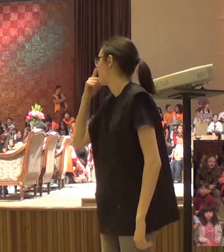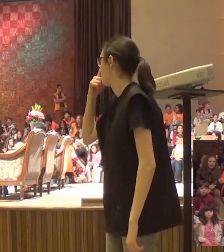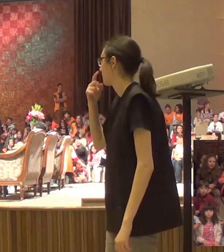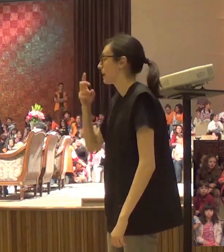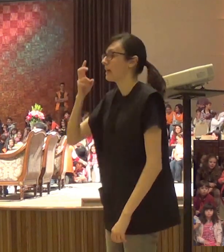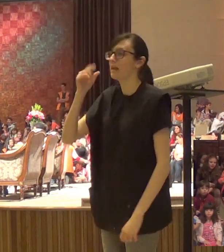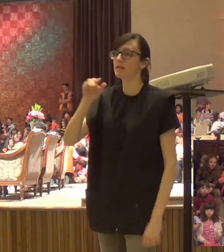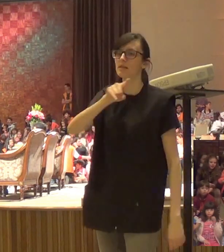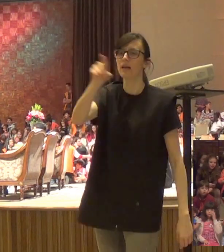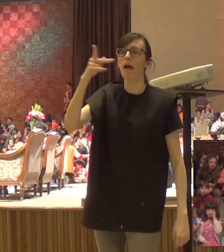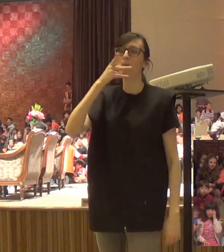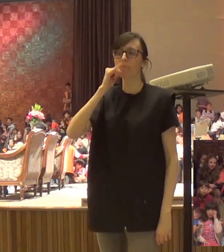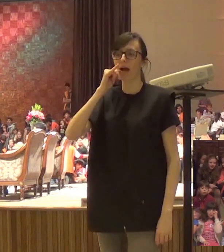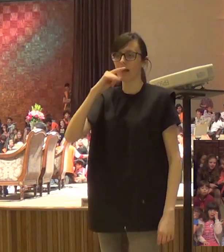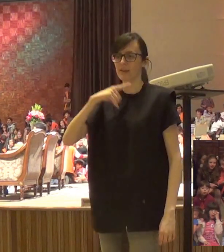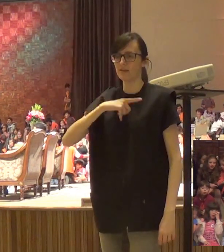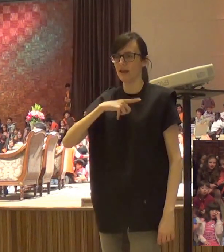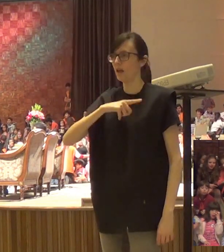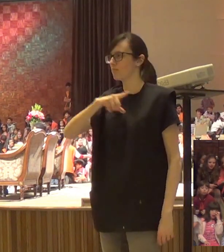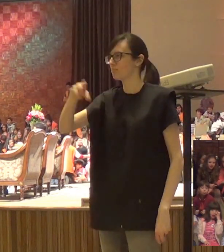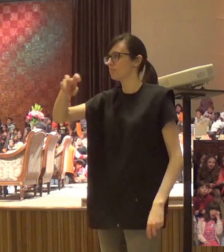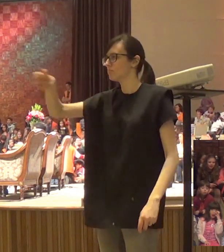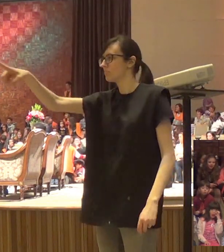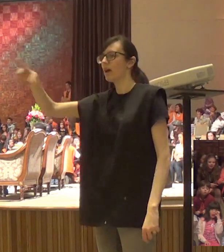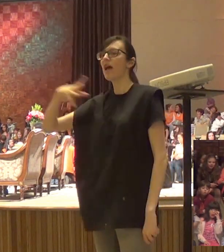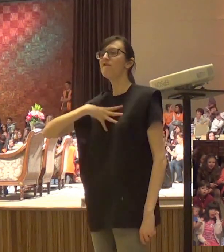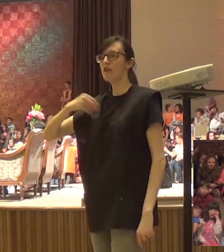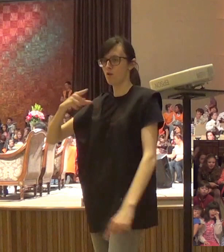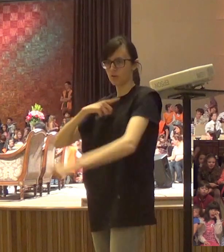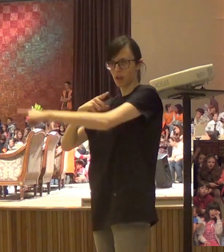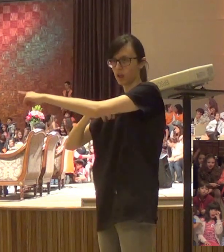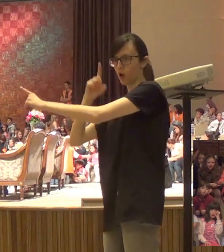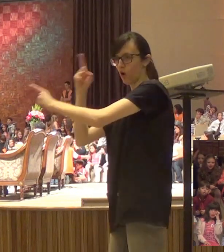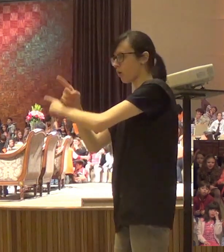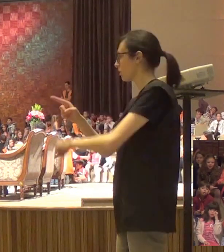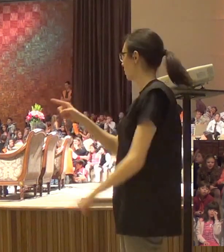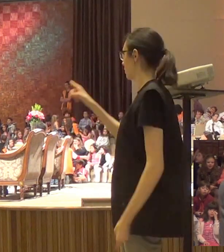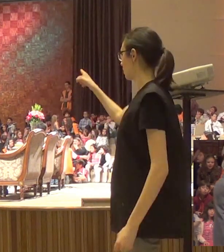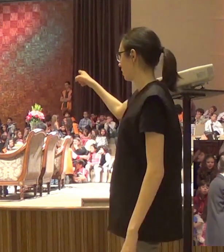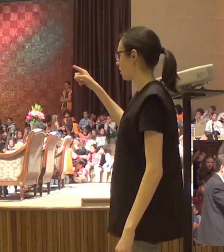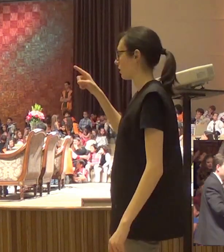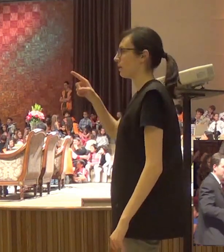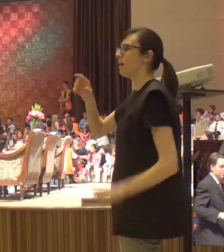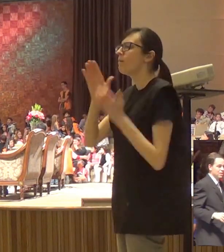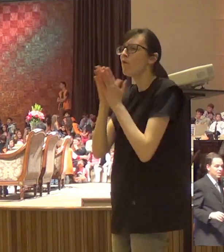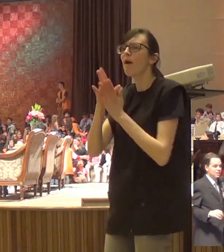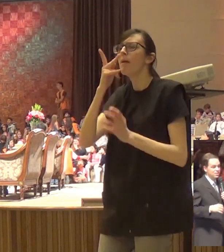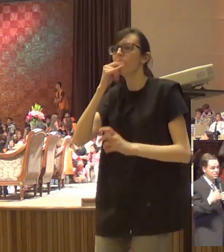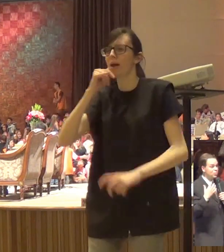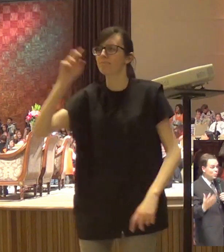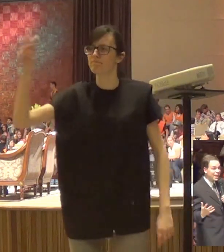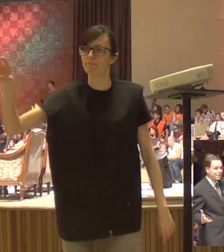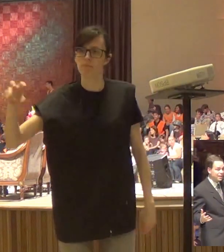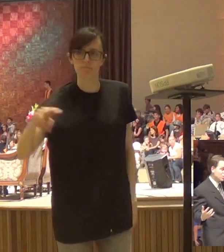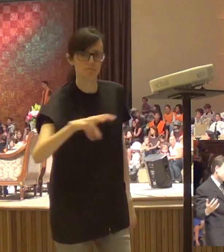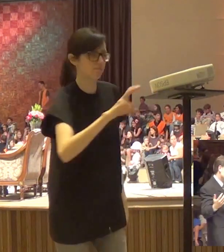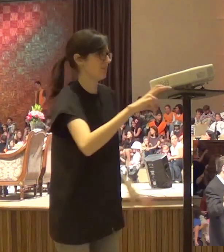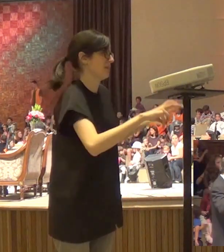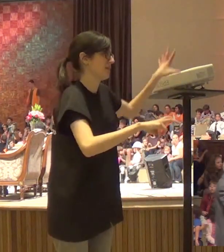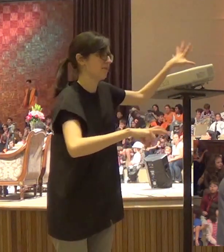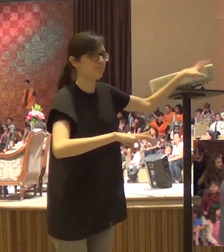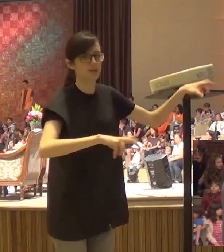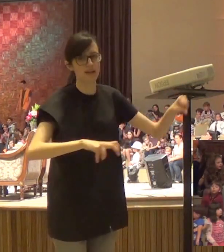Se você é papai, está aqui no auditório, está ouvindo o seu filho aqui. Se o pai está aqui, eu queria pedir que o papai subisse aqui.